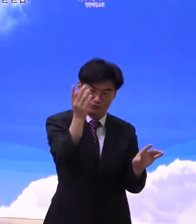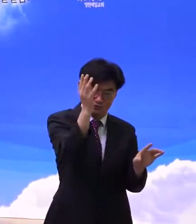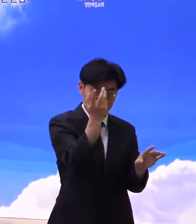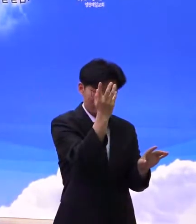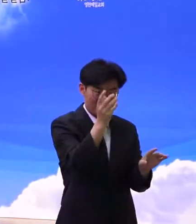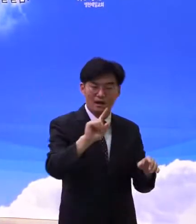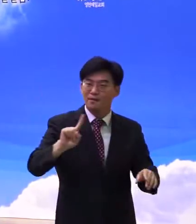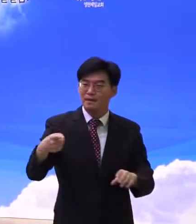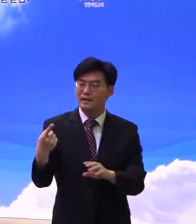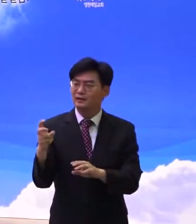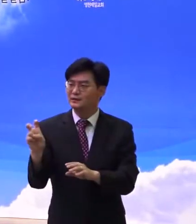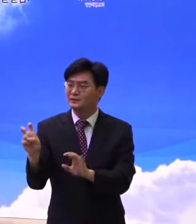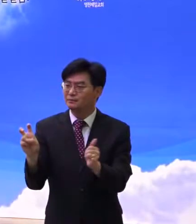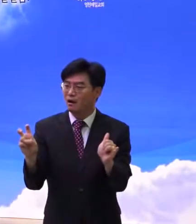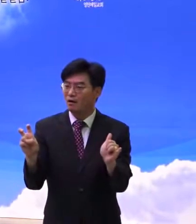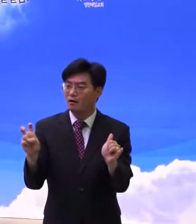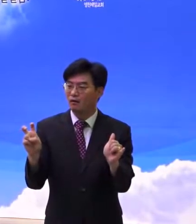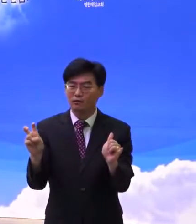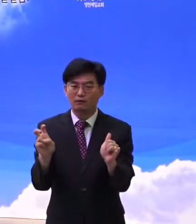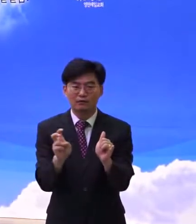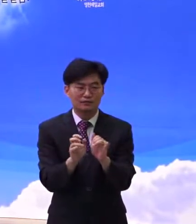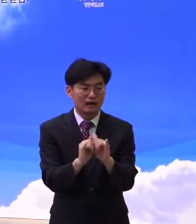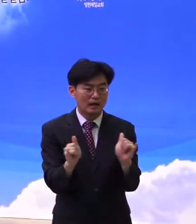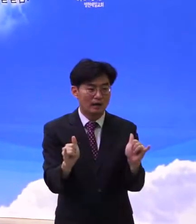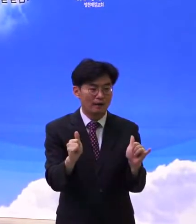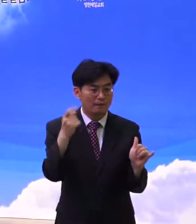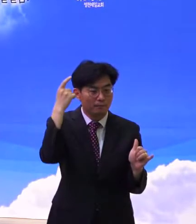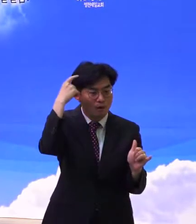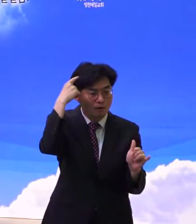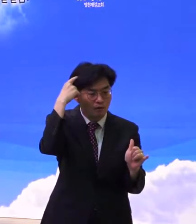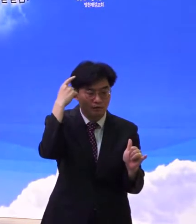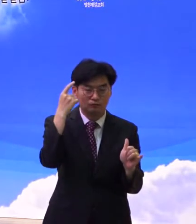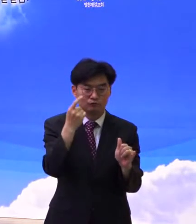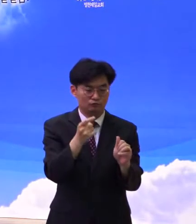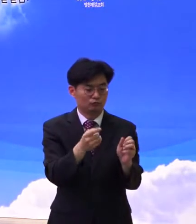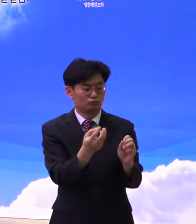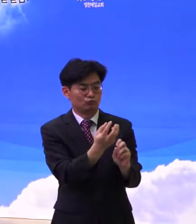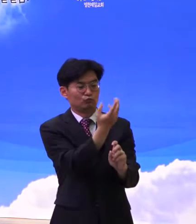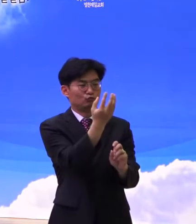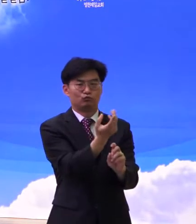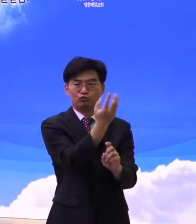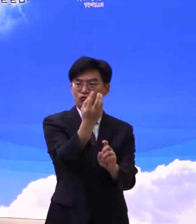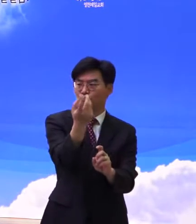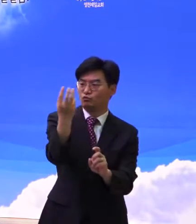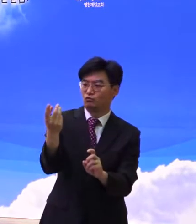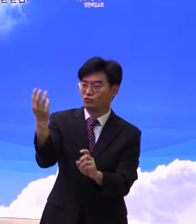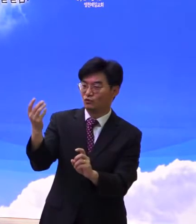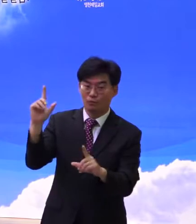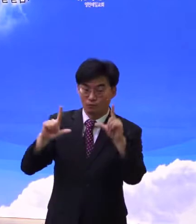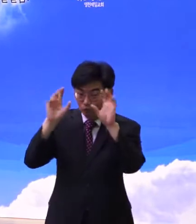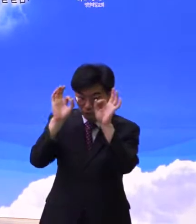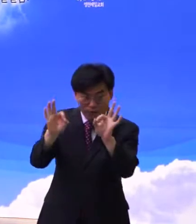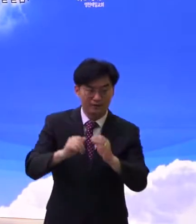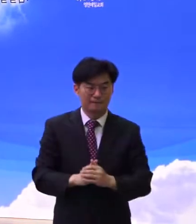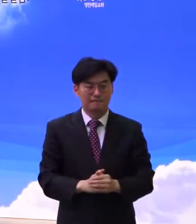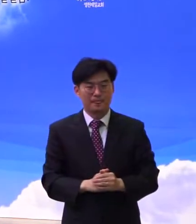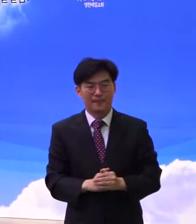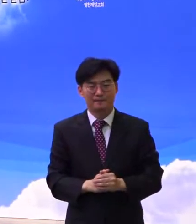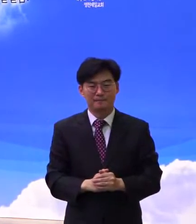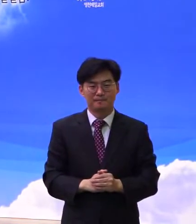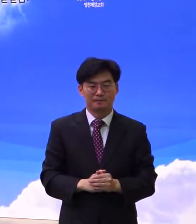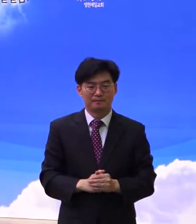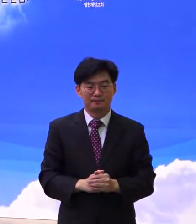120명이나 되는 사람들, 그 사람들 머리 위에 불이 임하여 있는 모습이 보인 거죠. 그냥 영으로 안 보이는 이런 것이 아니라